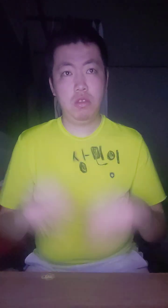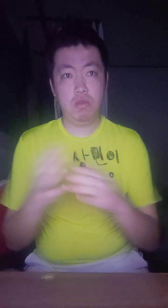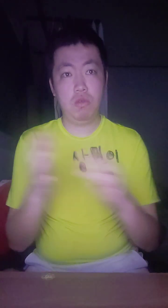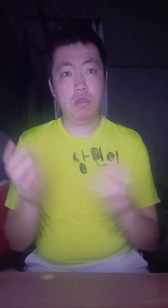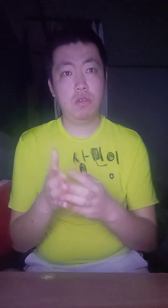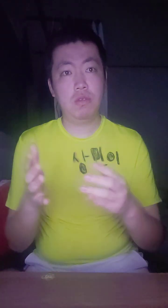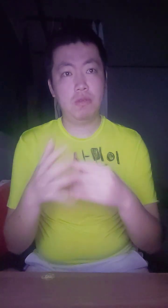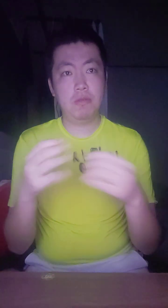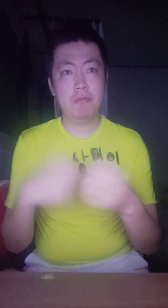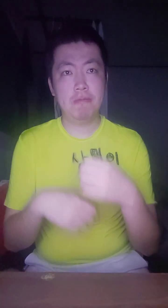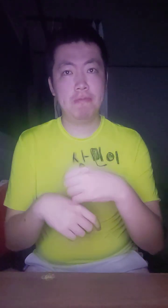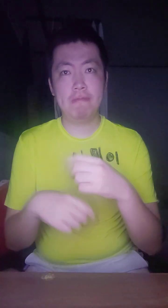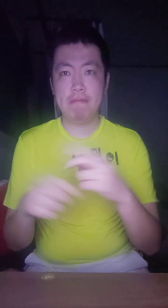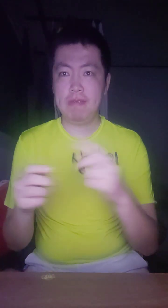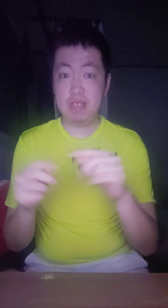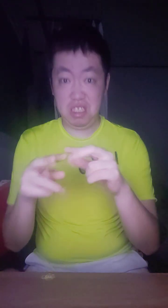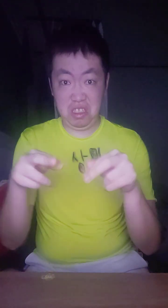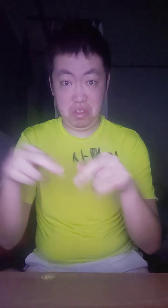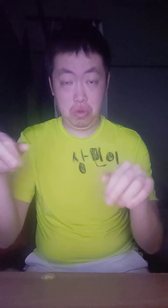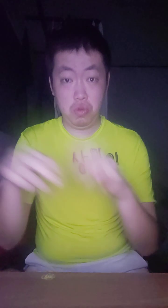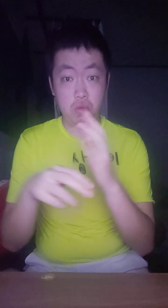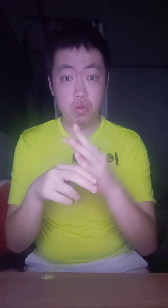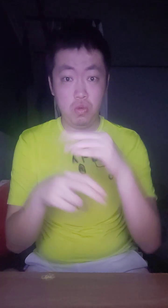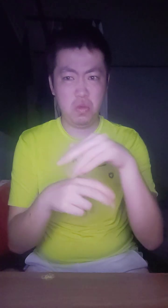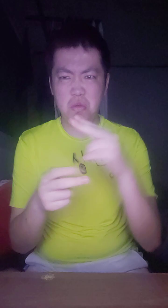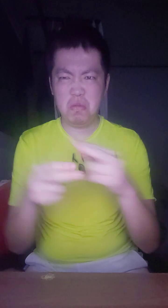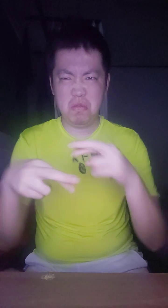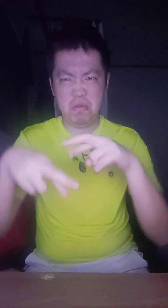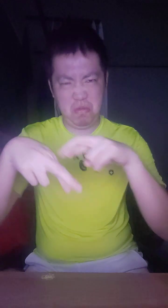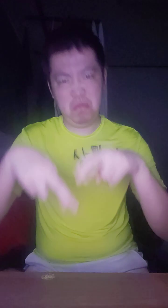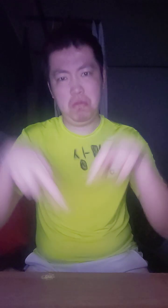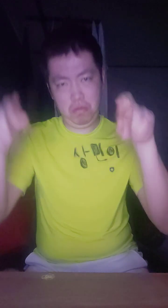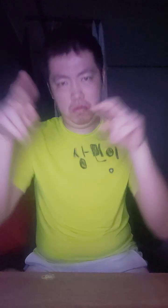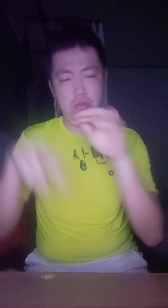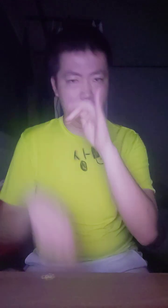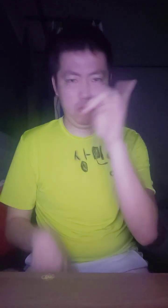한국전력은 변전소에 이물질이 유입되면서 설비가 고장난 것으로 보고했습니다.